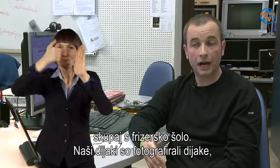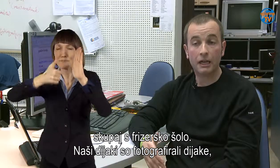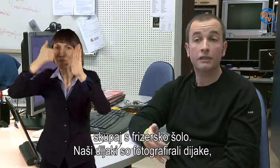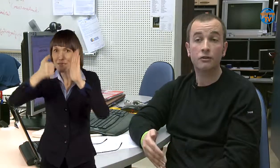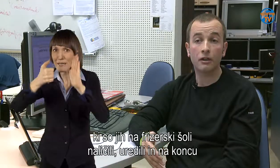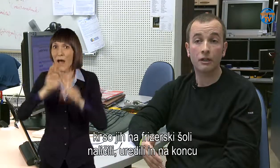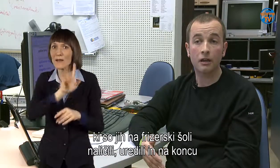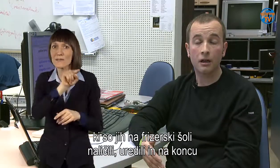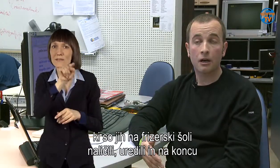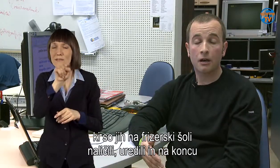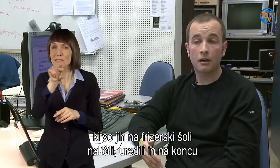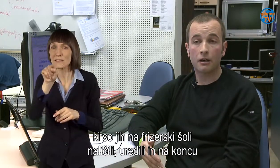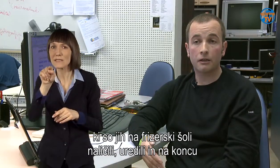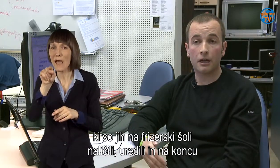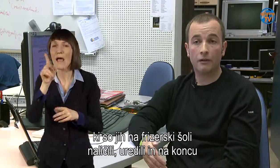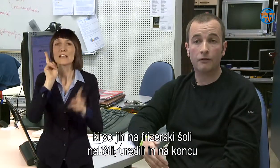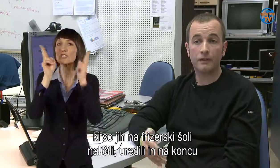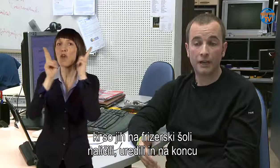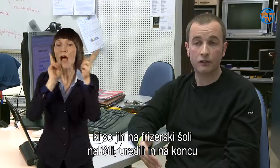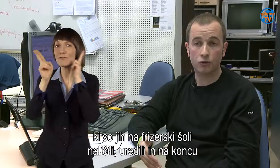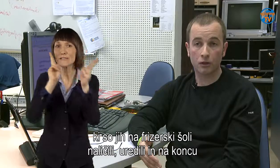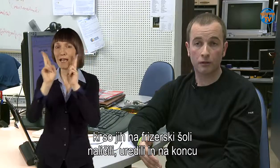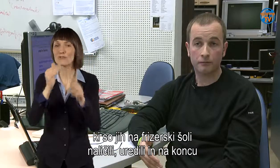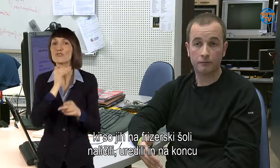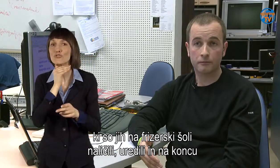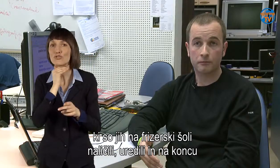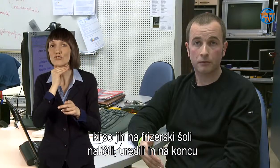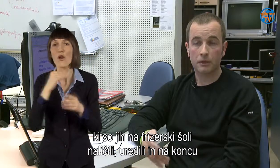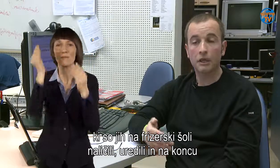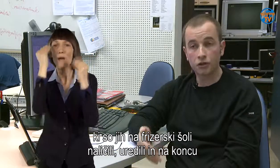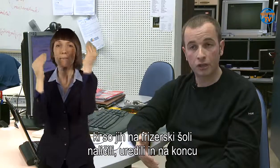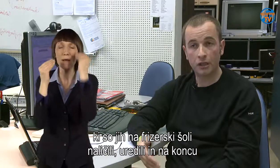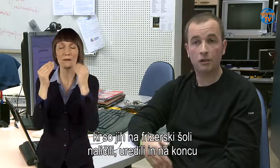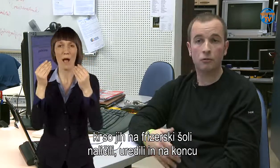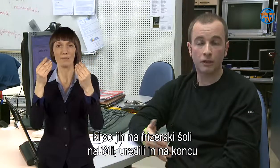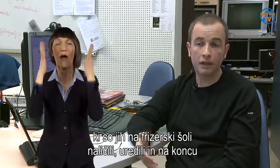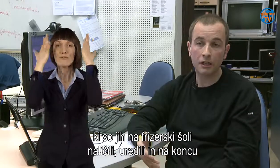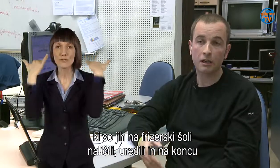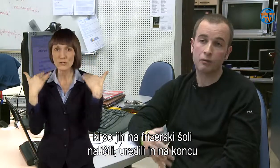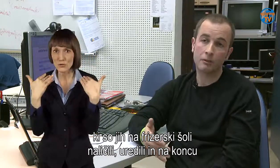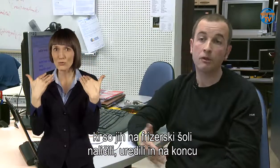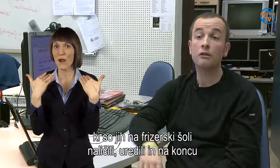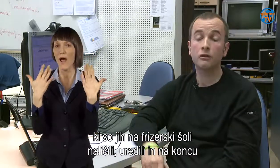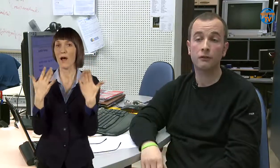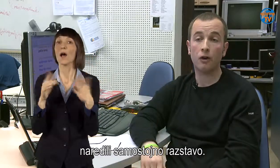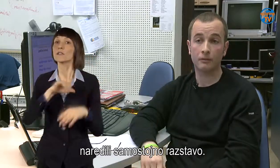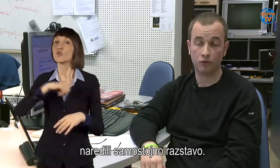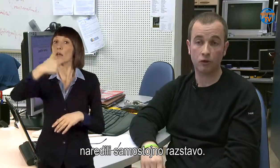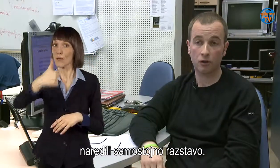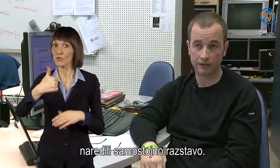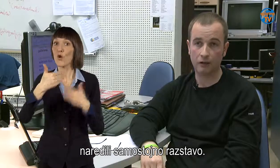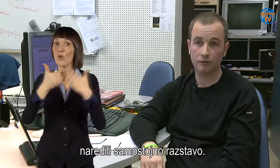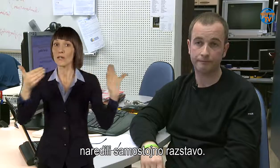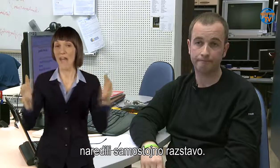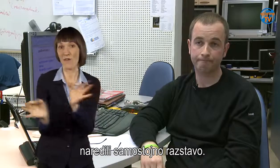svoje dijake, ki so jih na frizerski šoli naličili, uredili in potem uredili tudi svojo